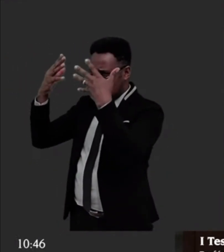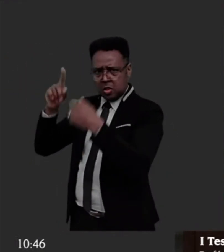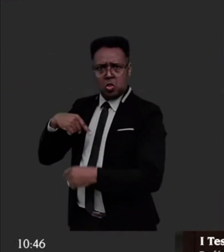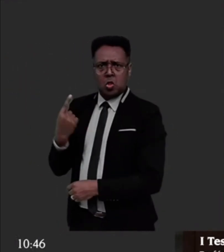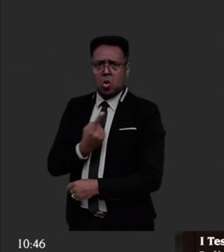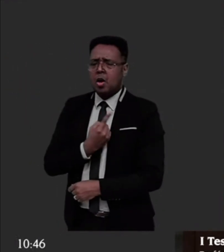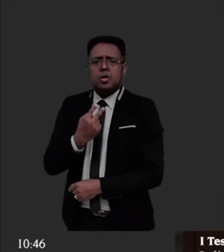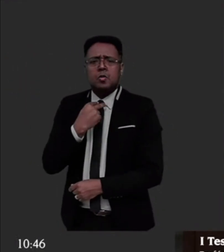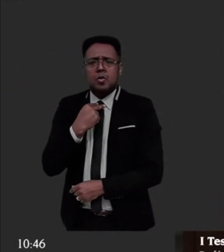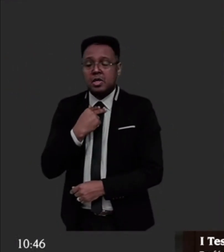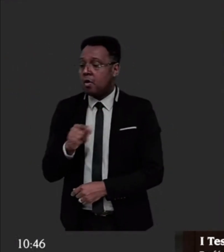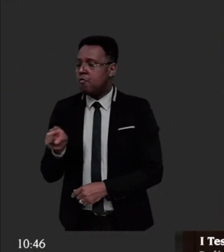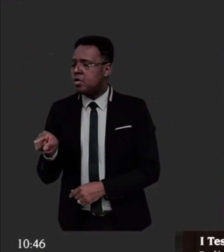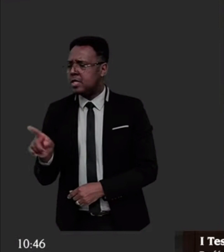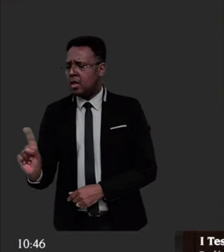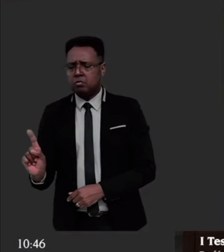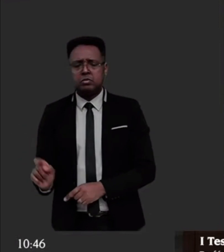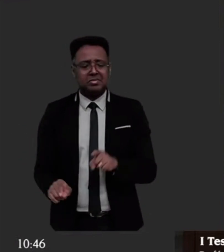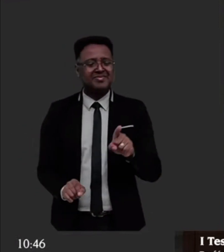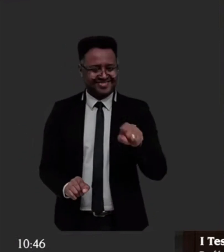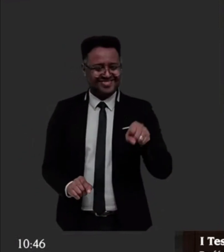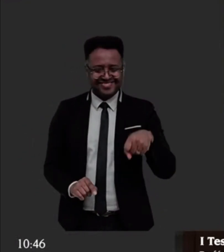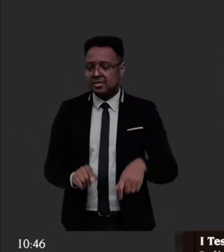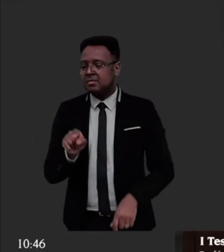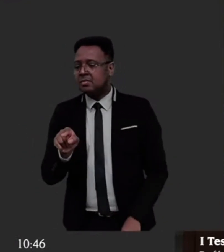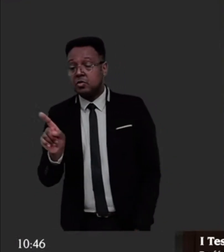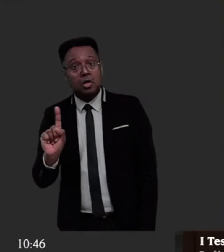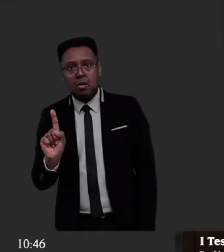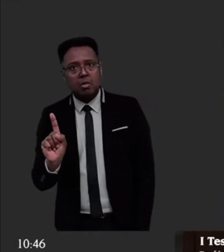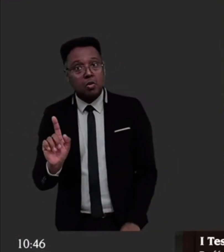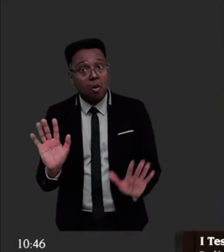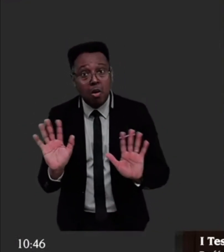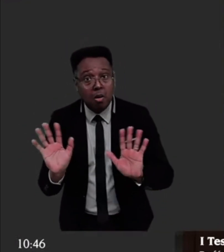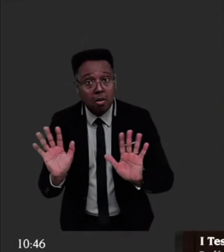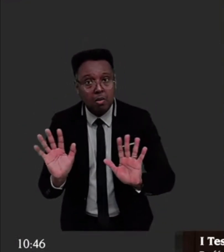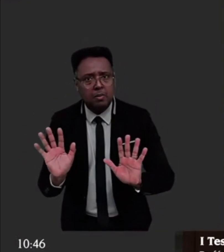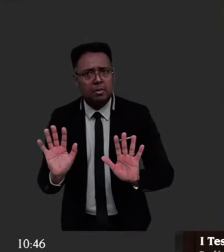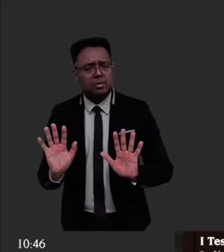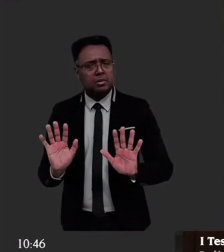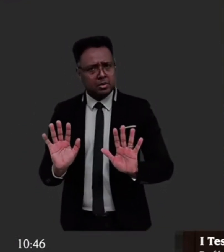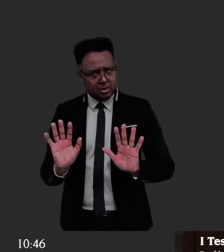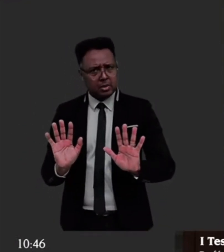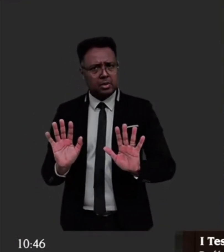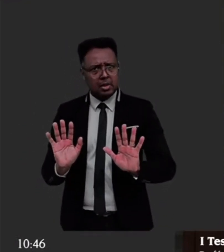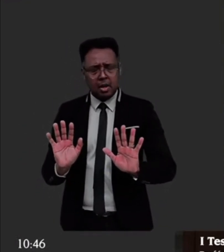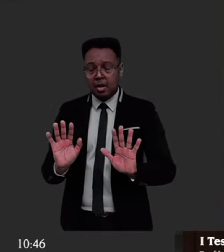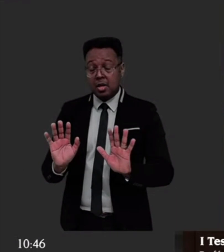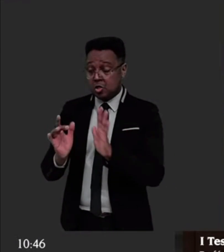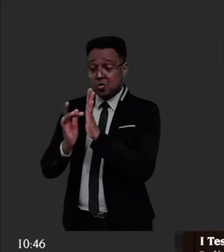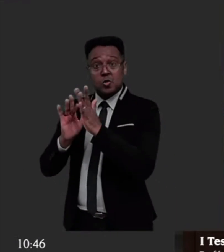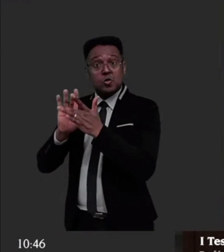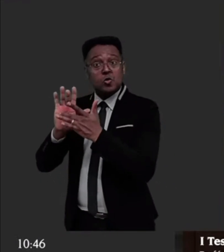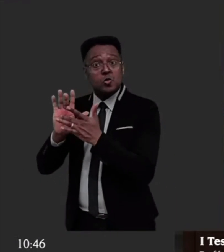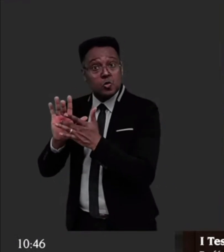salvação, porque é impedir que outros entrem. Jesus condenou muito os mestres